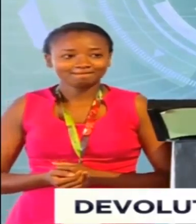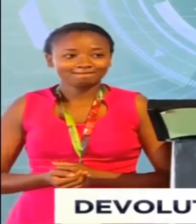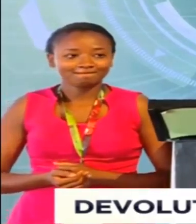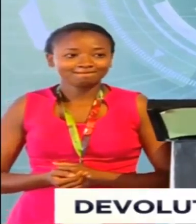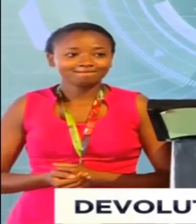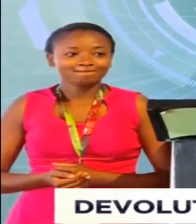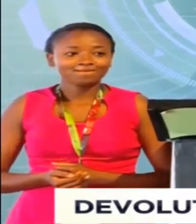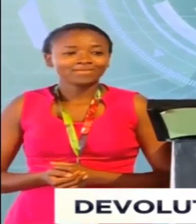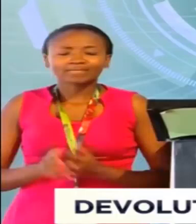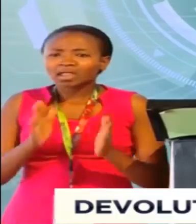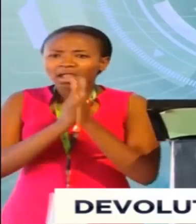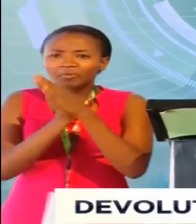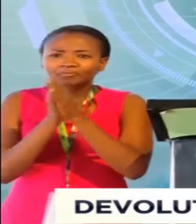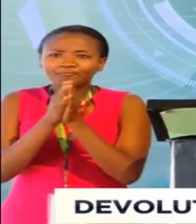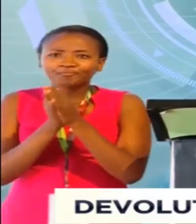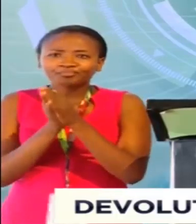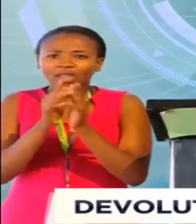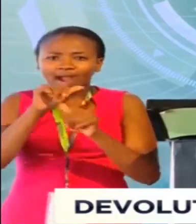ni kuhusu